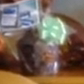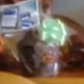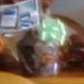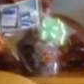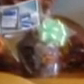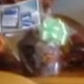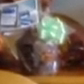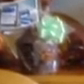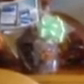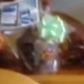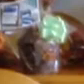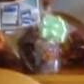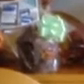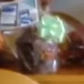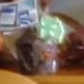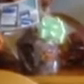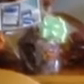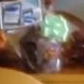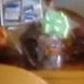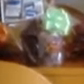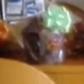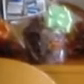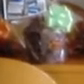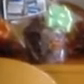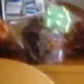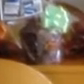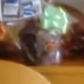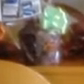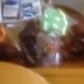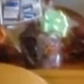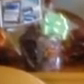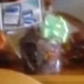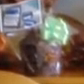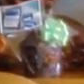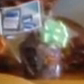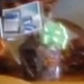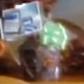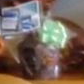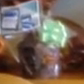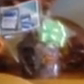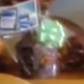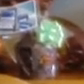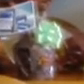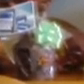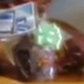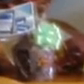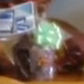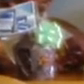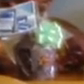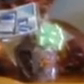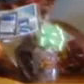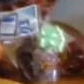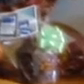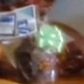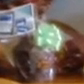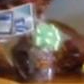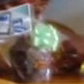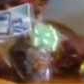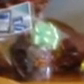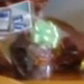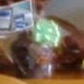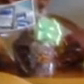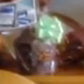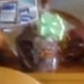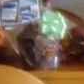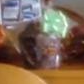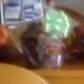80. Territorio de fuego y de claveles, útero fiel, refugio necesario. Tu